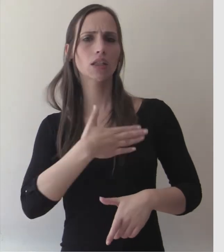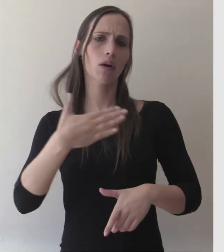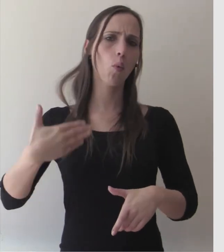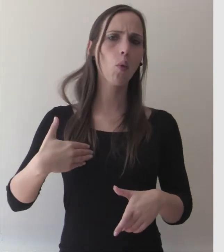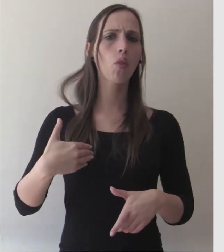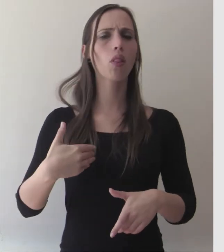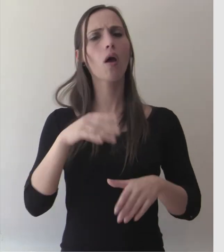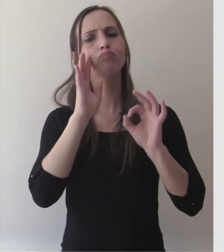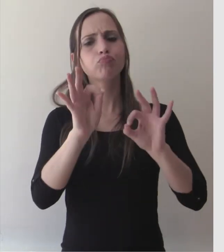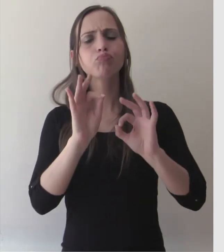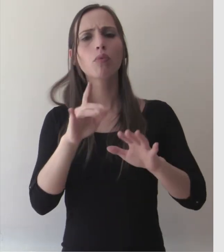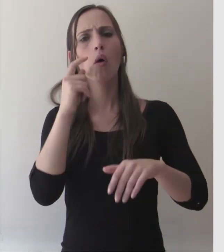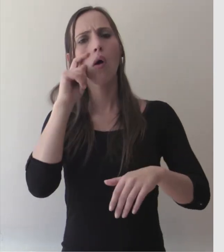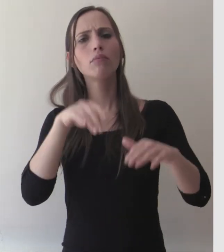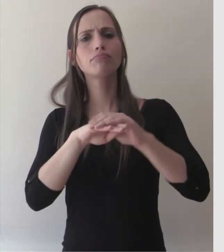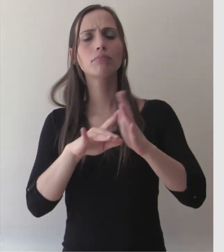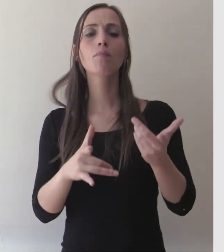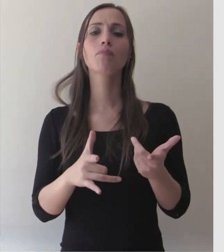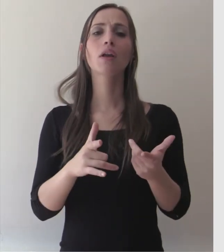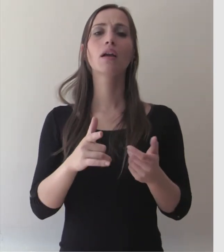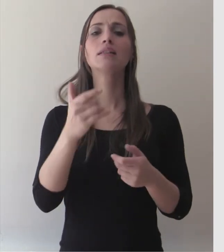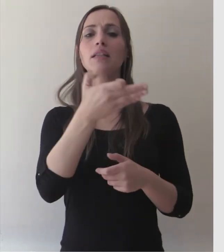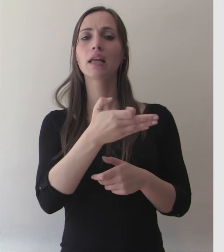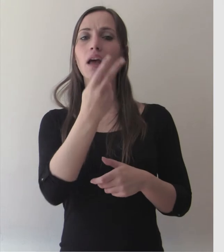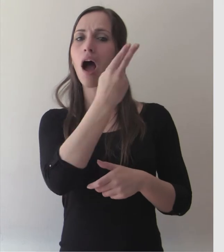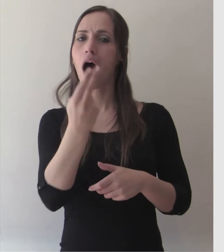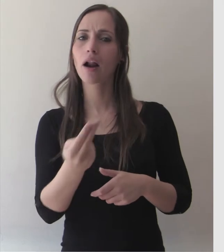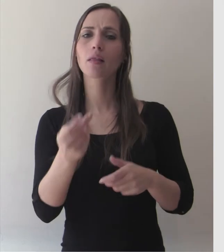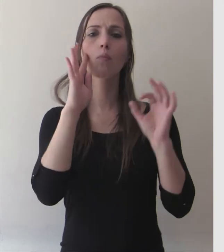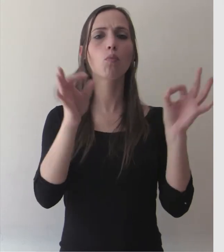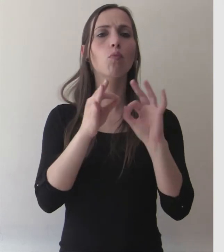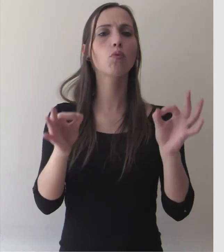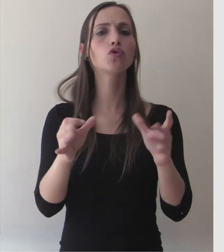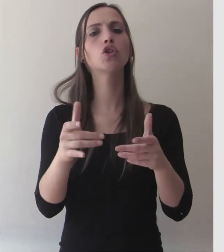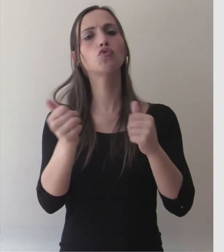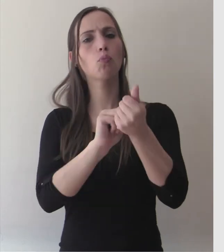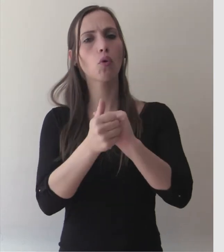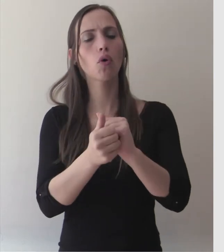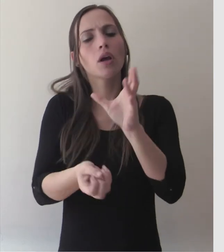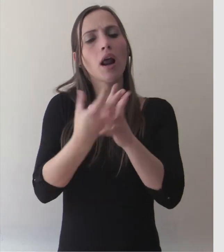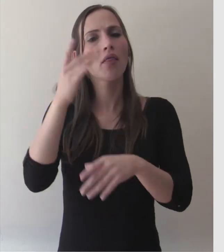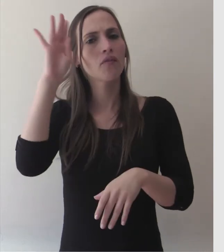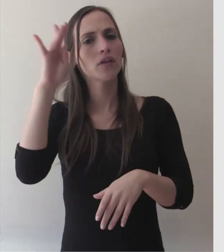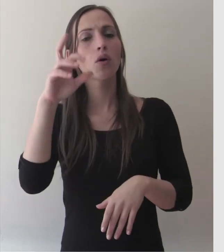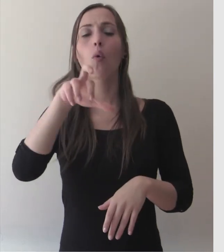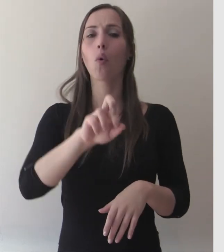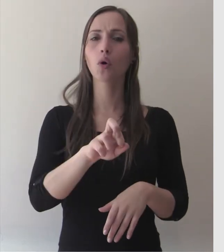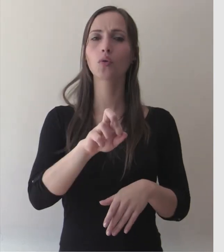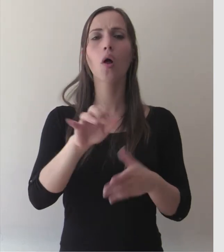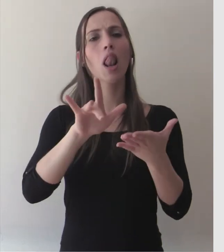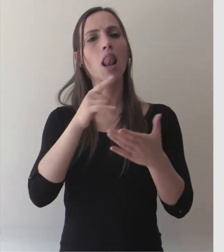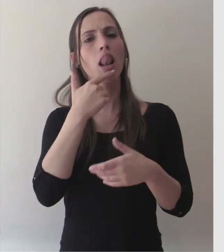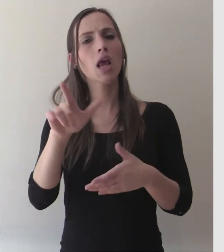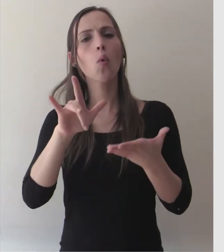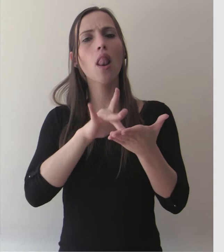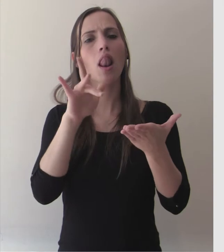curar e prevenir. 7. Arte, música e desporto, criar e divertir. 8. Língua e literatura, contar